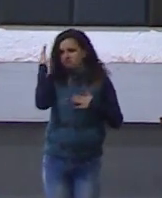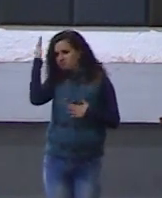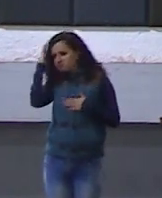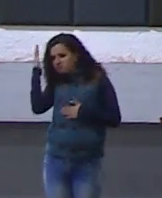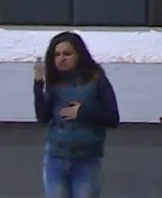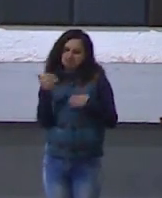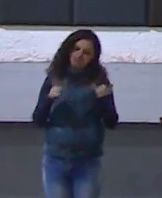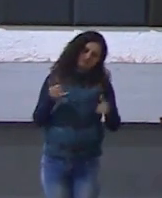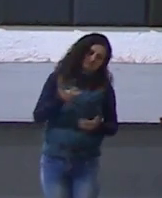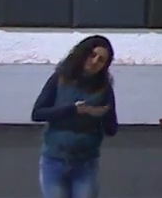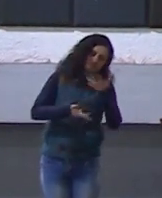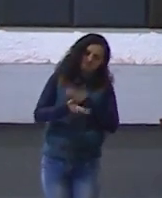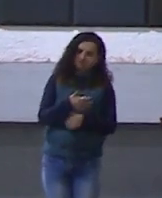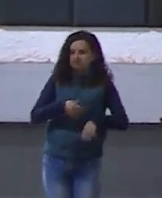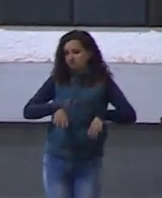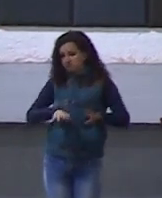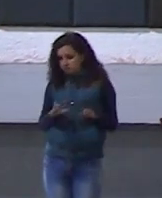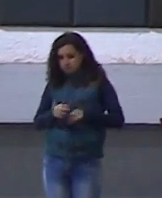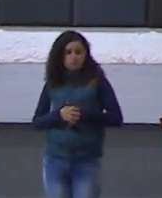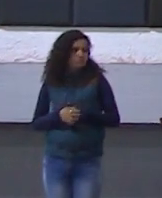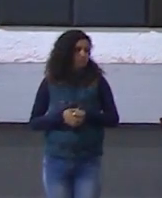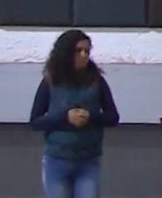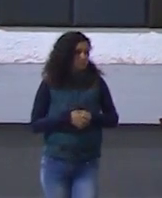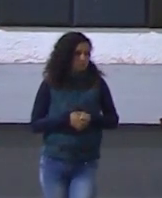jugábamos en el patio